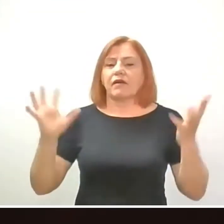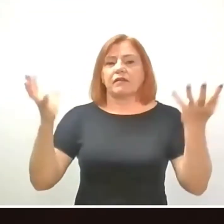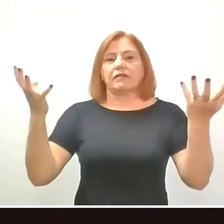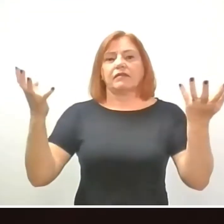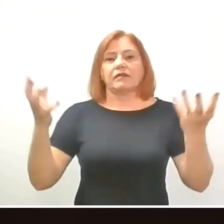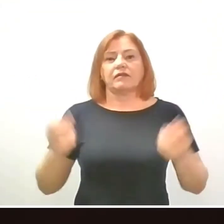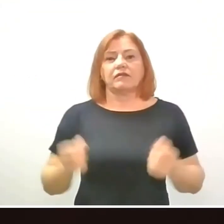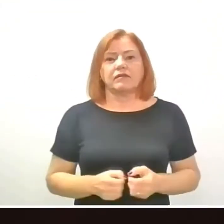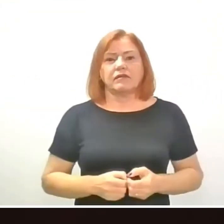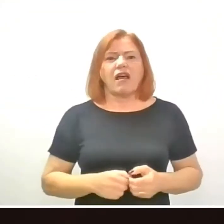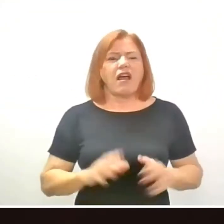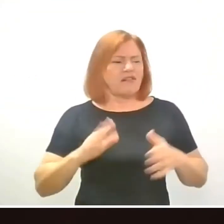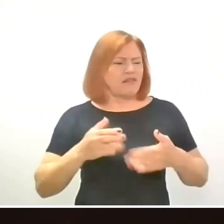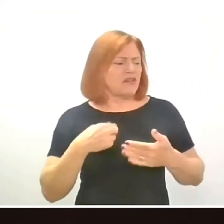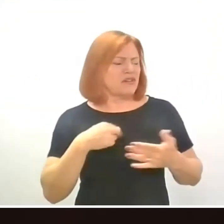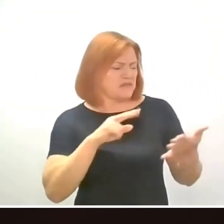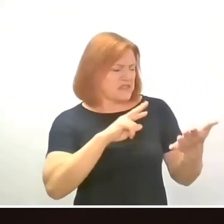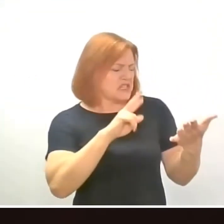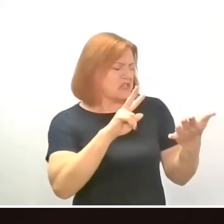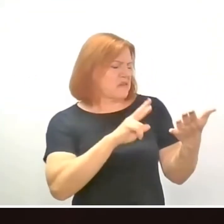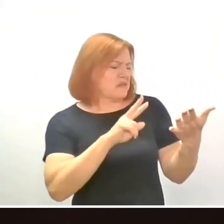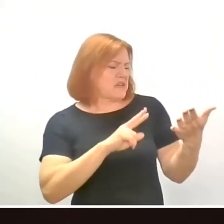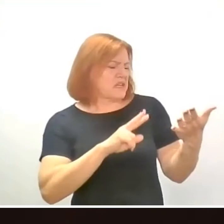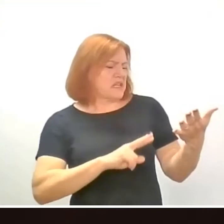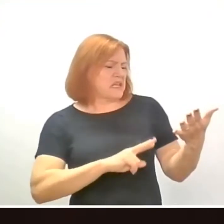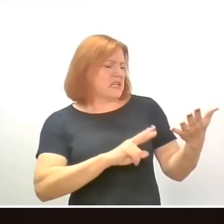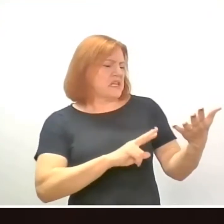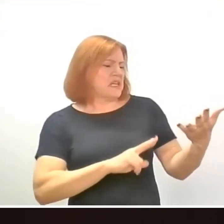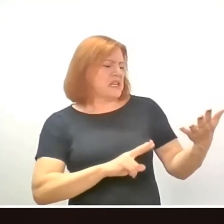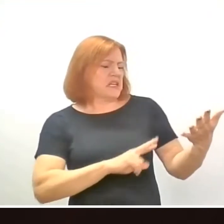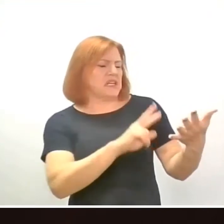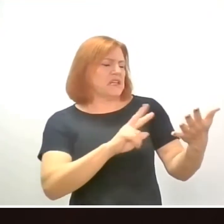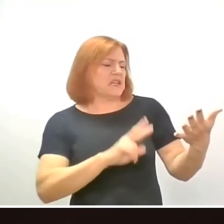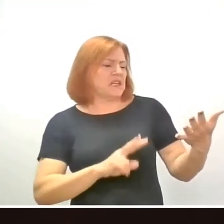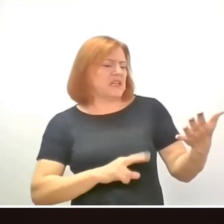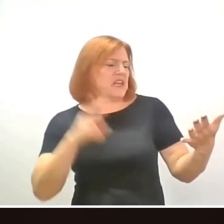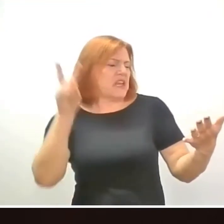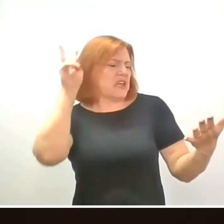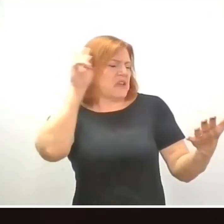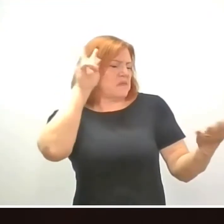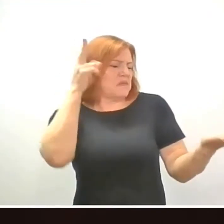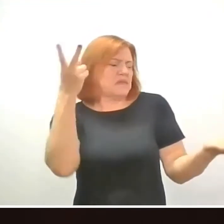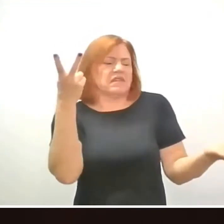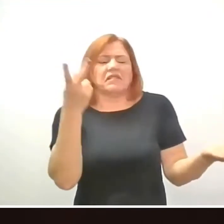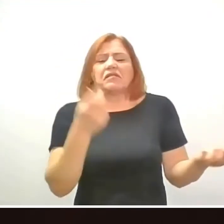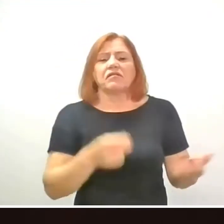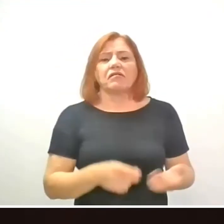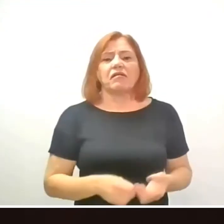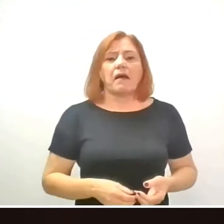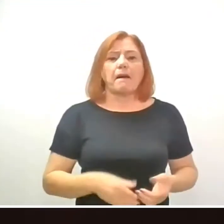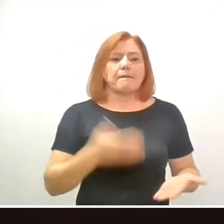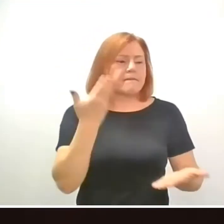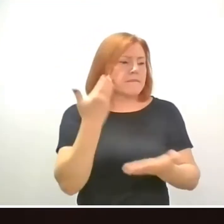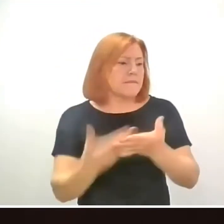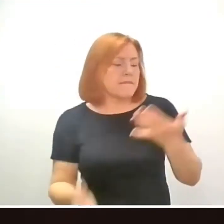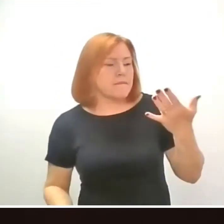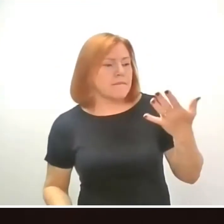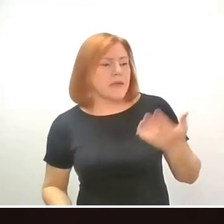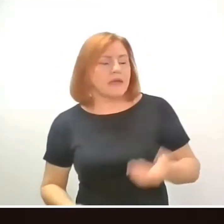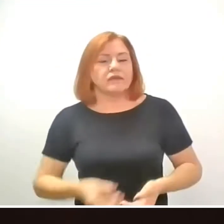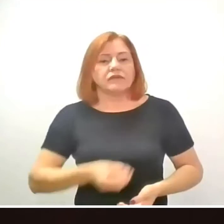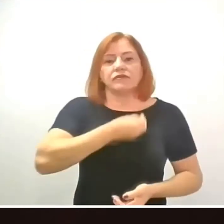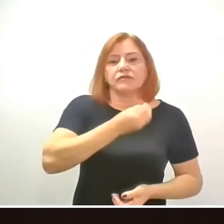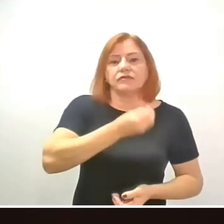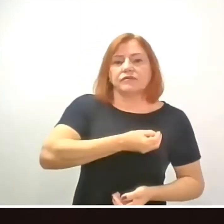você perde o Espírito, você perde a vida e você perde o amor, que é a essência de Deus.